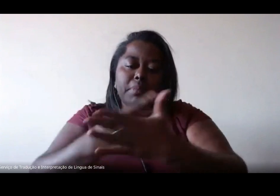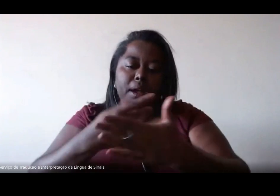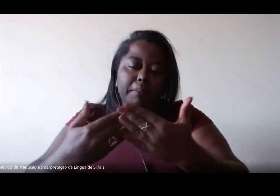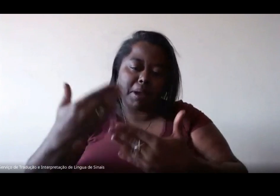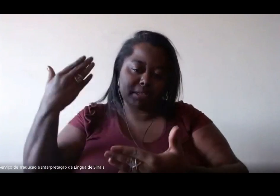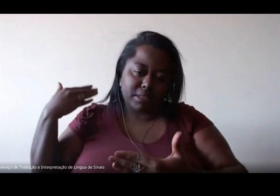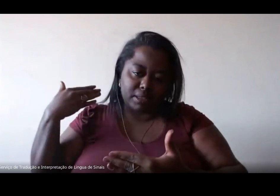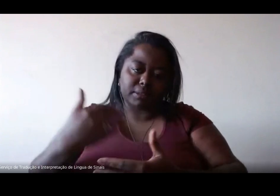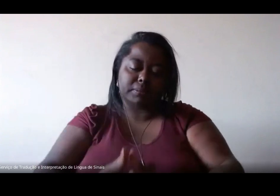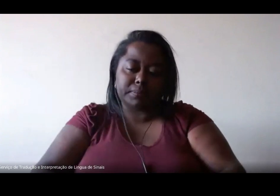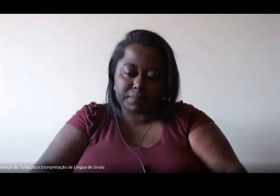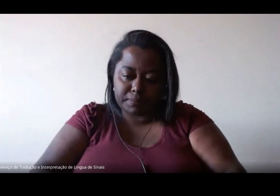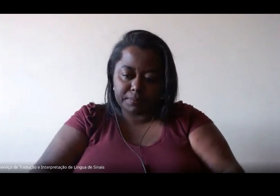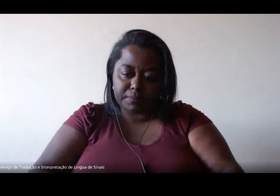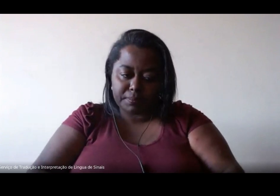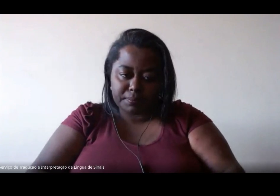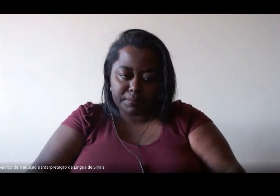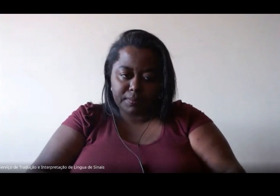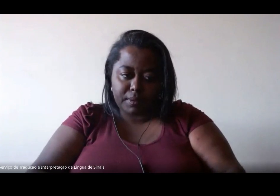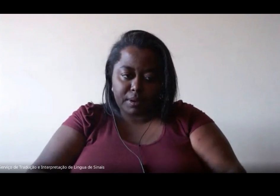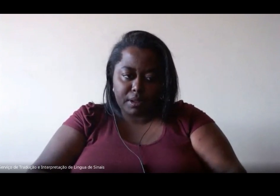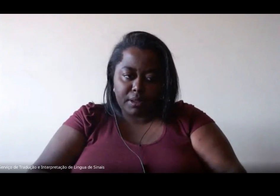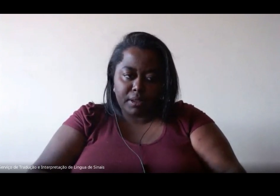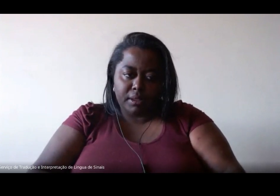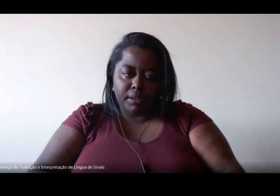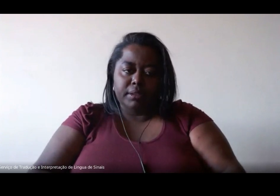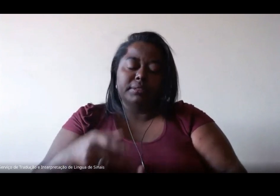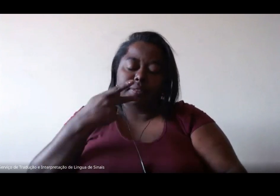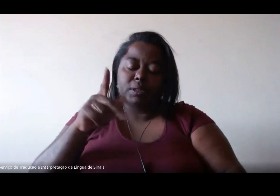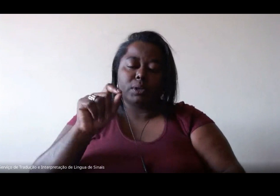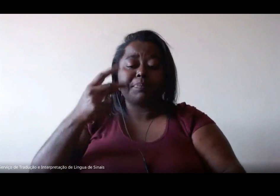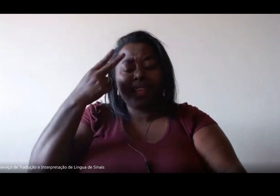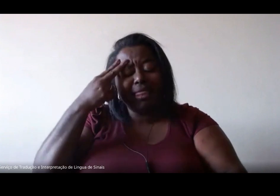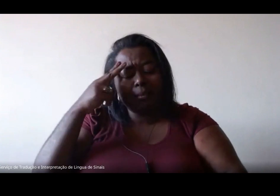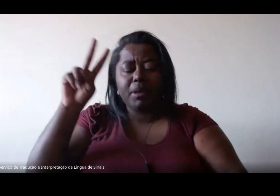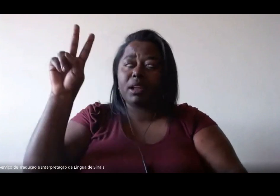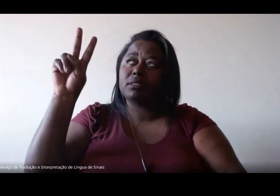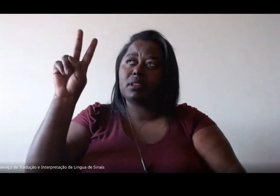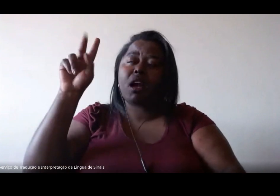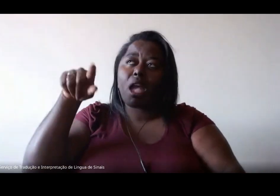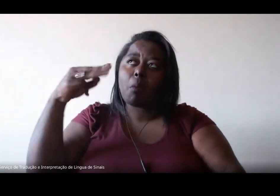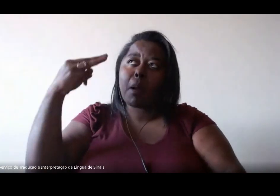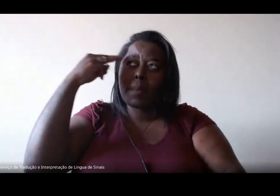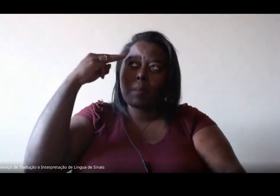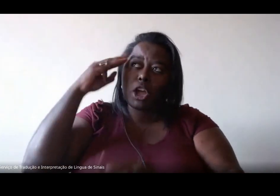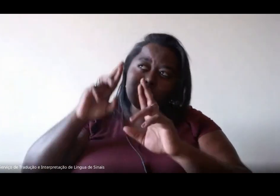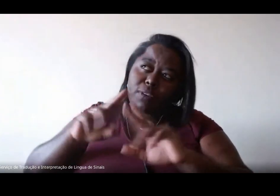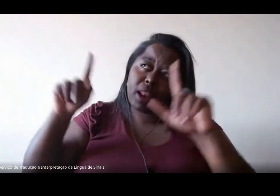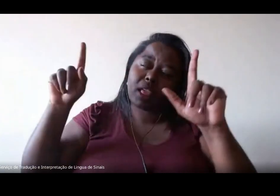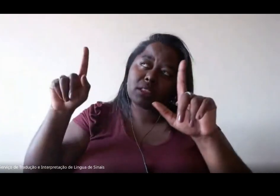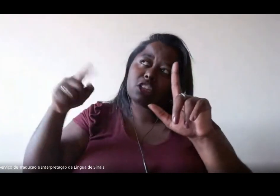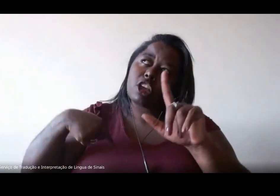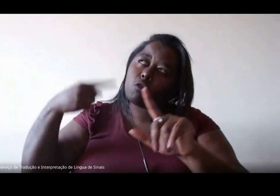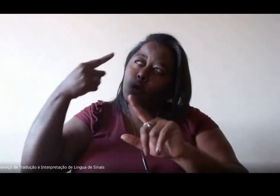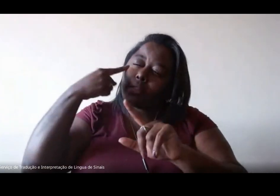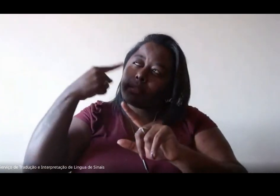no passado. Ele diz o seguinte, a lembrança é uma memória diferente. Vou procurar